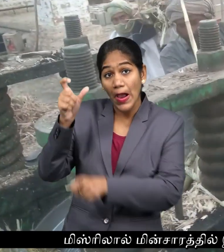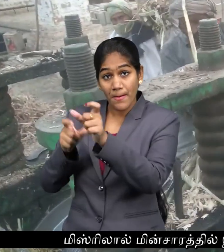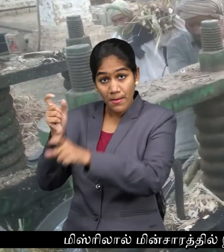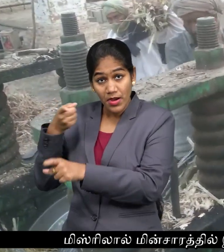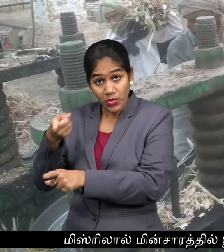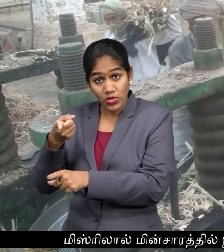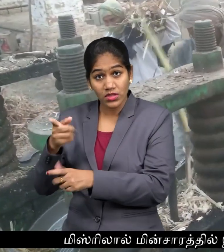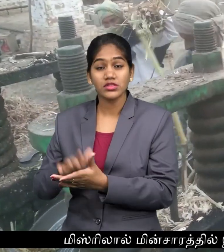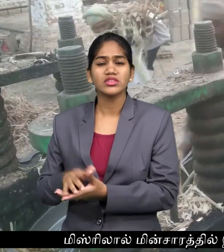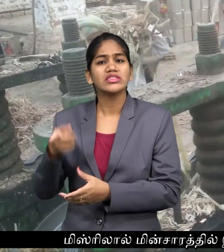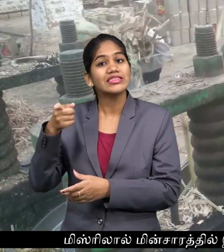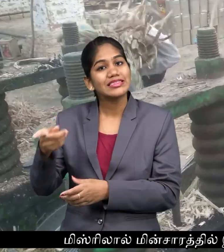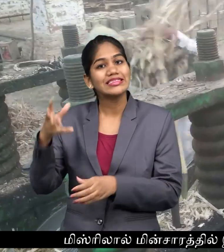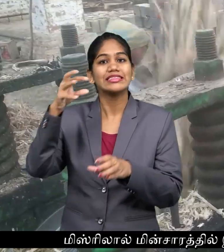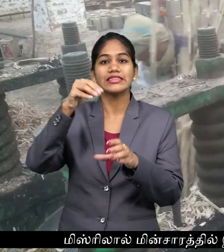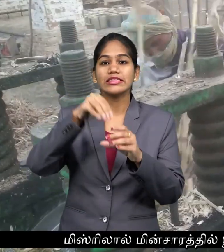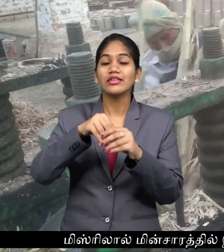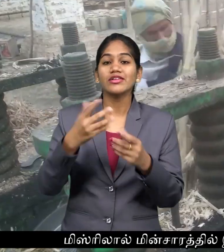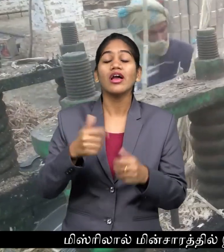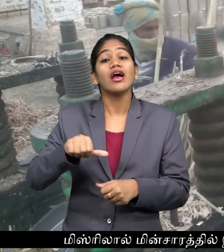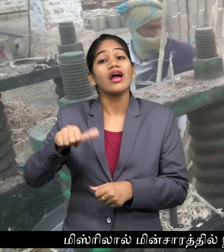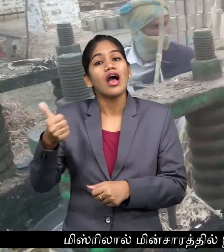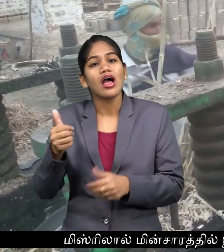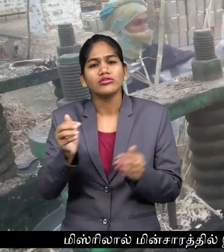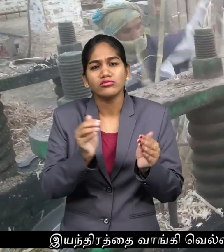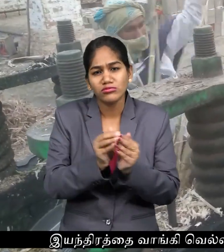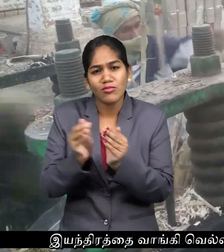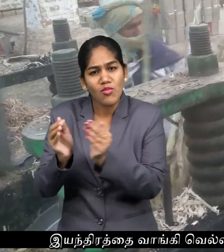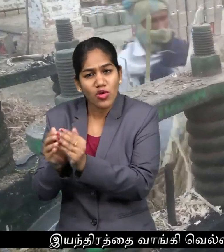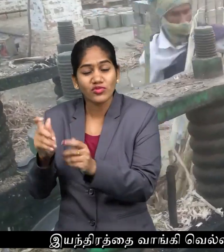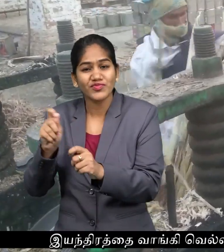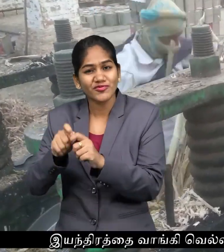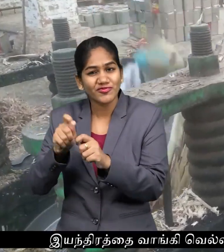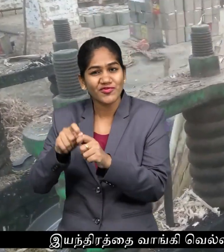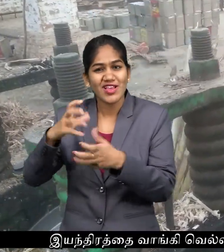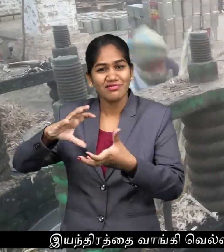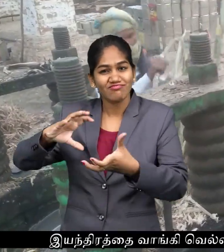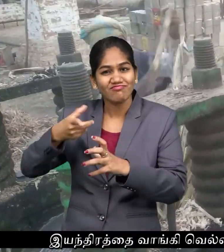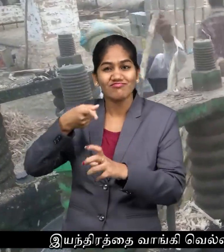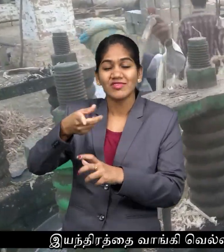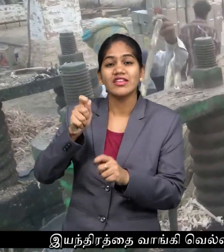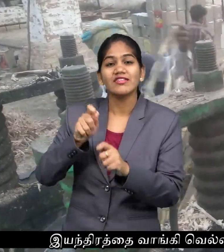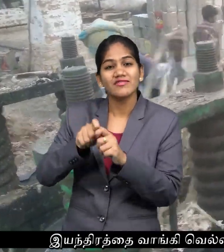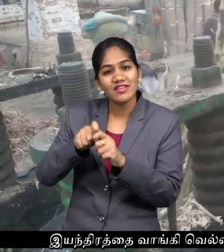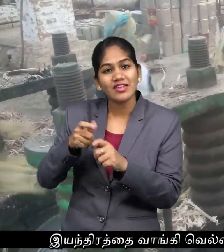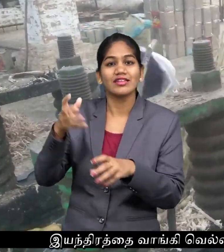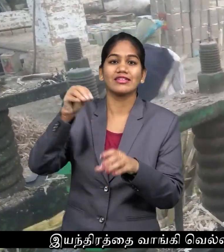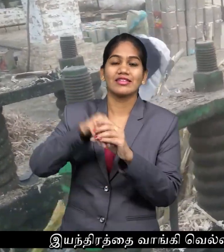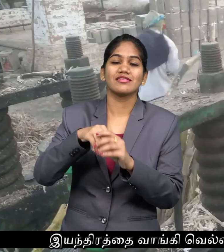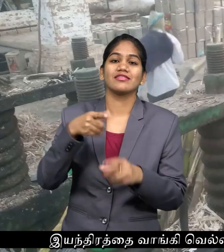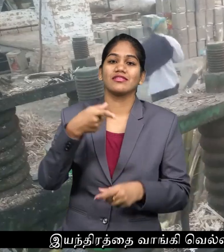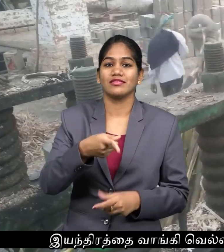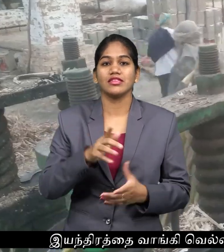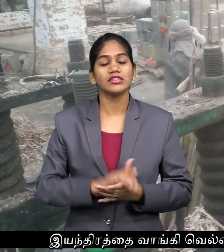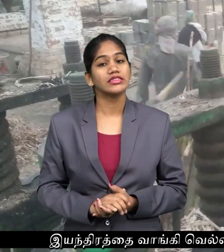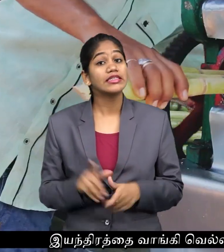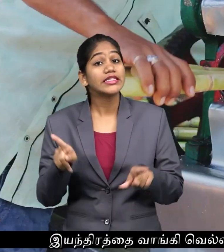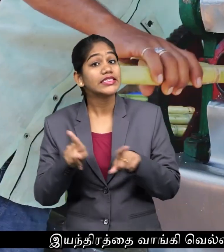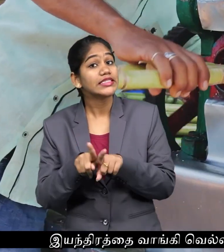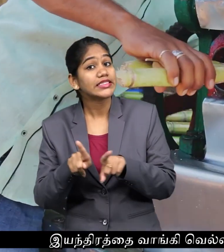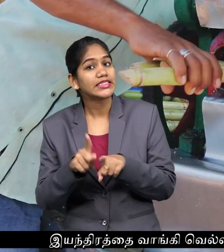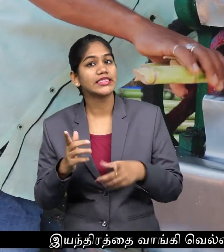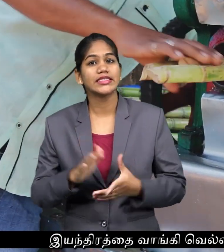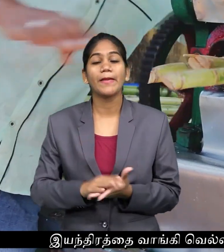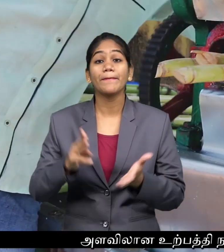மிஸ்ரிலால் மின்சாரத்தில் இயங்கும் இயந்திர கரும்பு அரைக்கும் இயந்திரத்தை வாங்கி வெல்லம் தயாரிப்பது போல வேறு